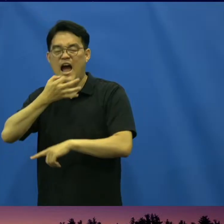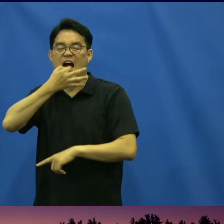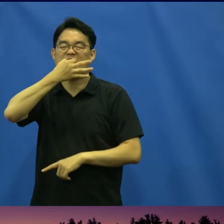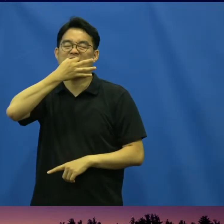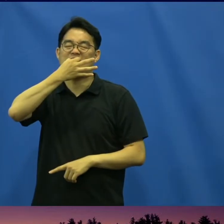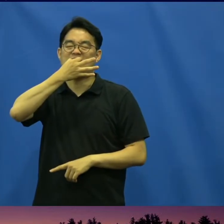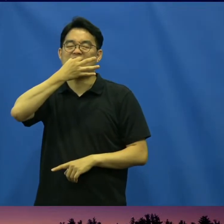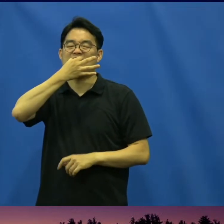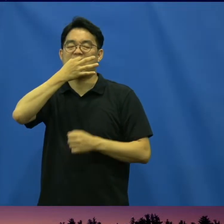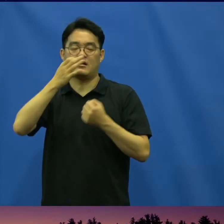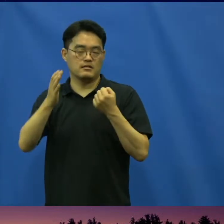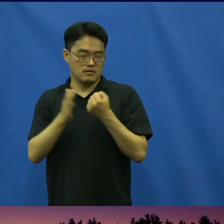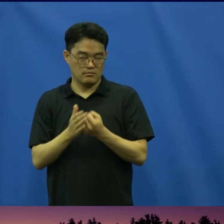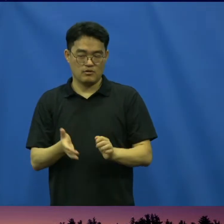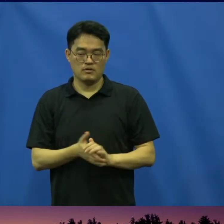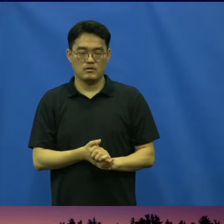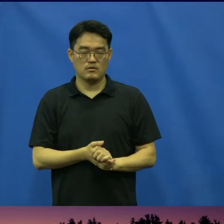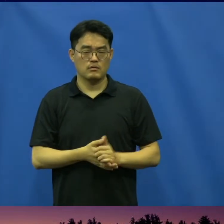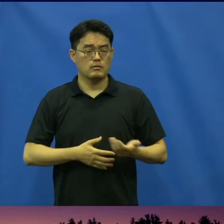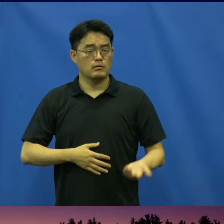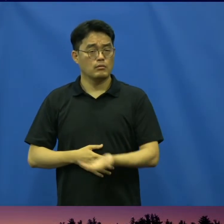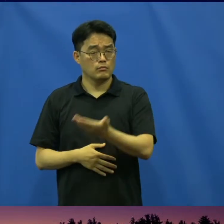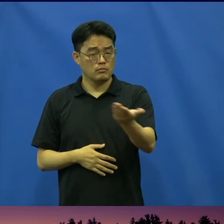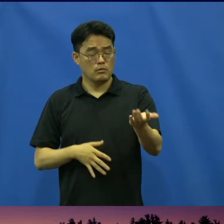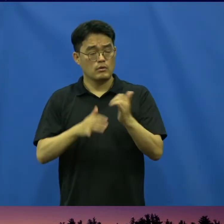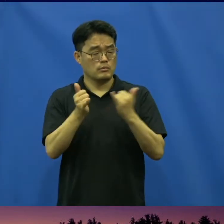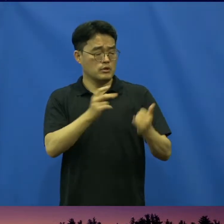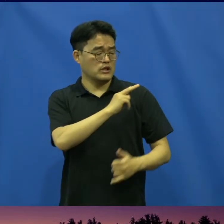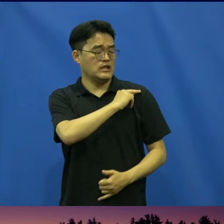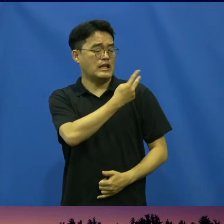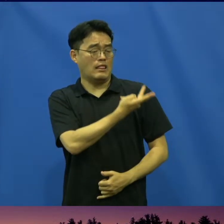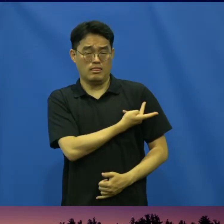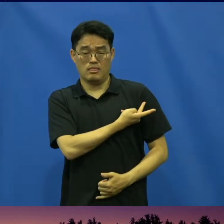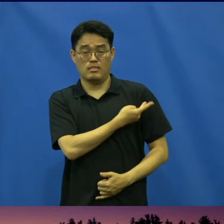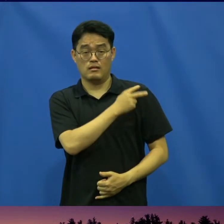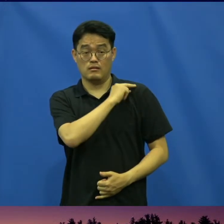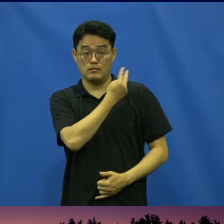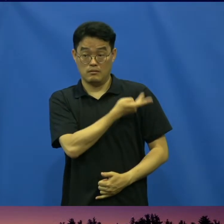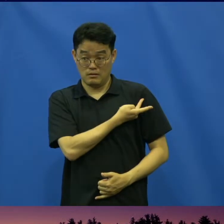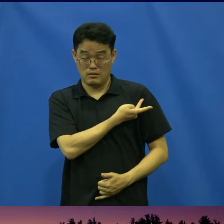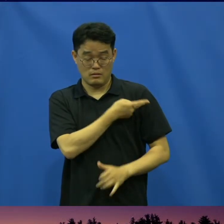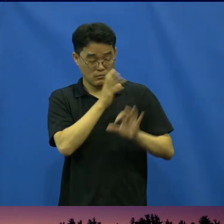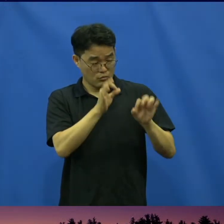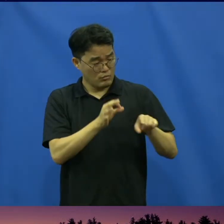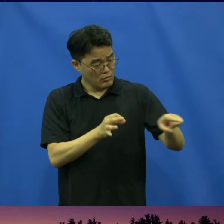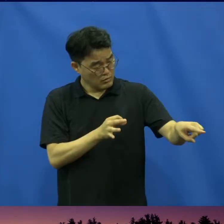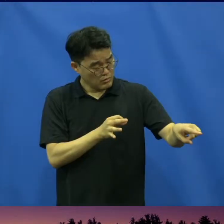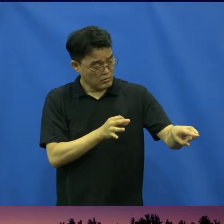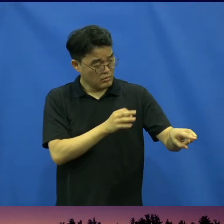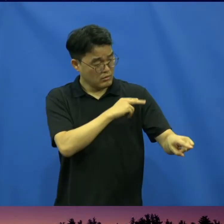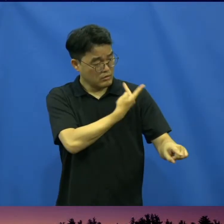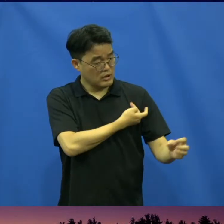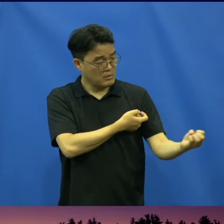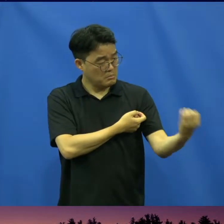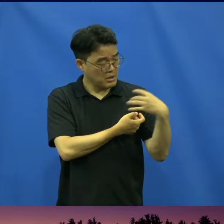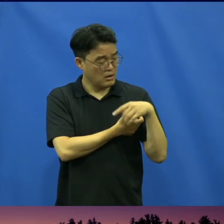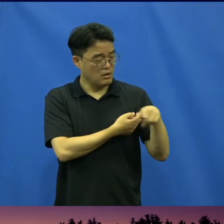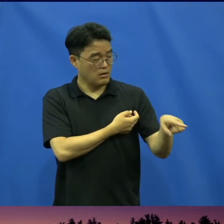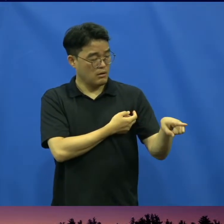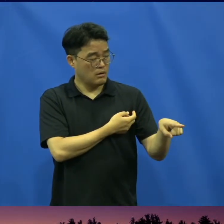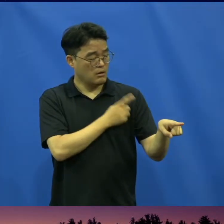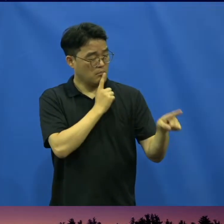사람들은 이단의 거짓에 쉽게 물어주잖아요. 이단이 진짜 뭐 여러분 너무 뻔한 황당한 말도 안